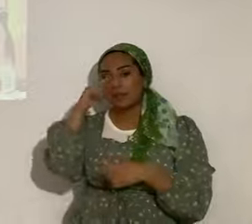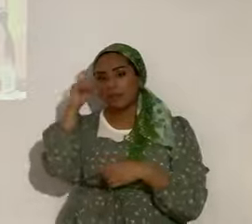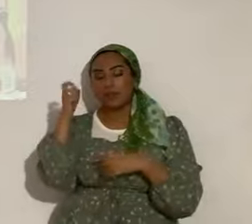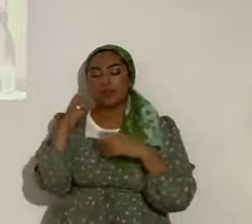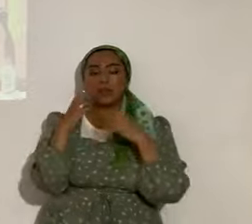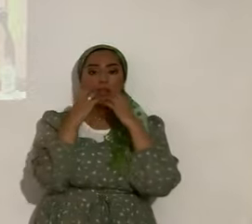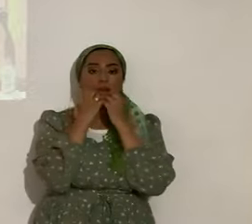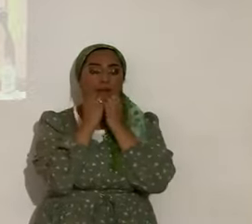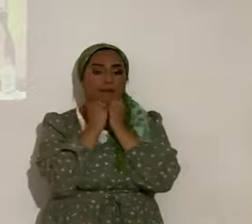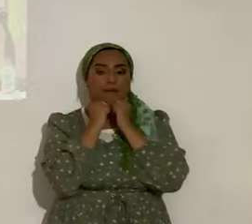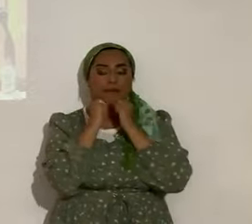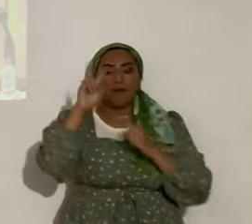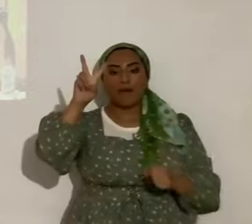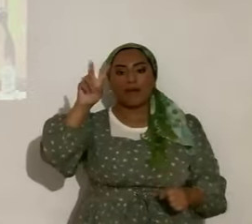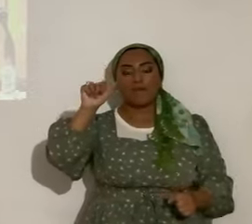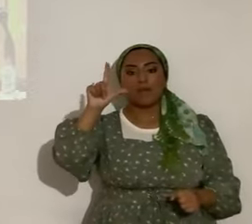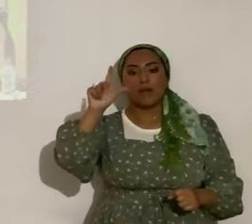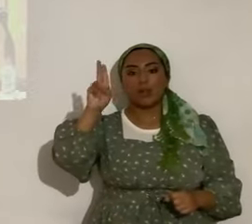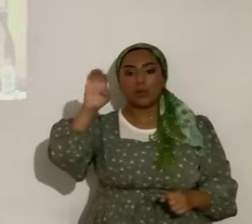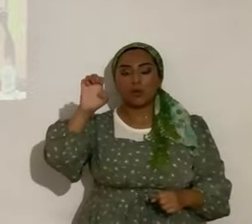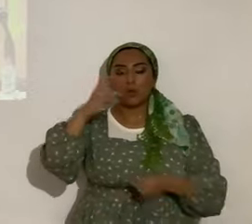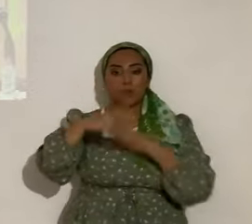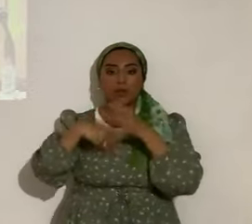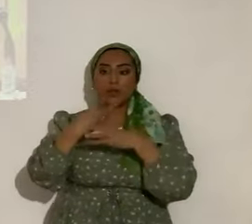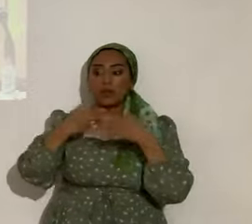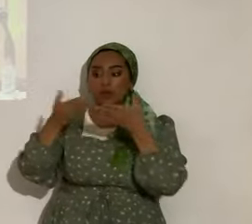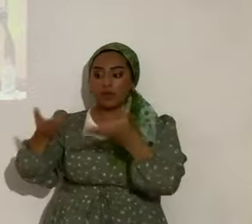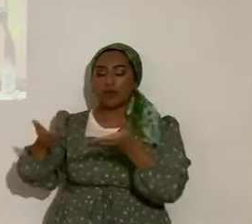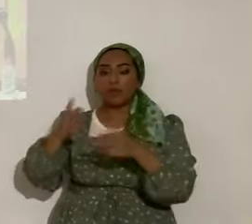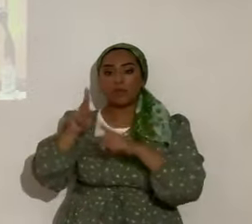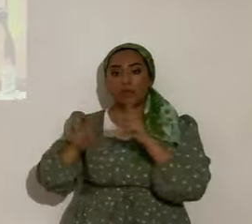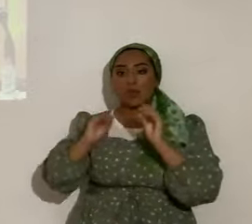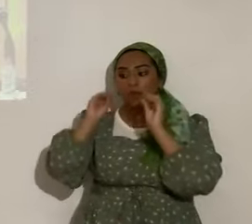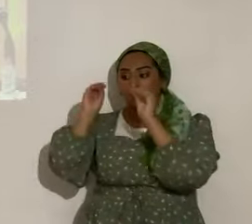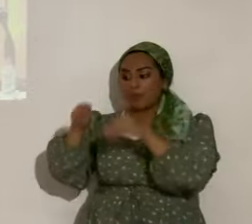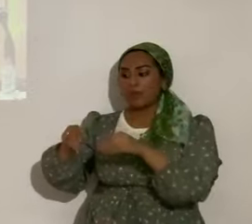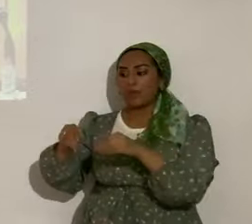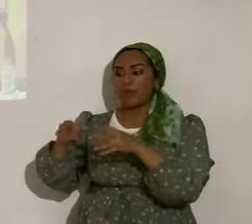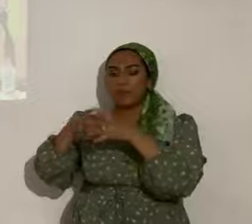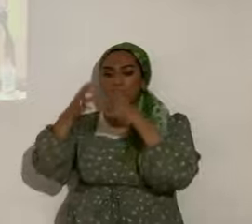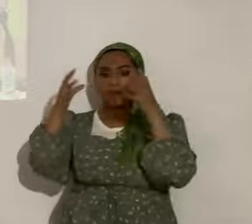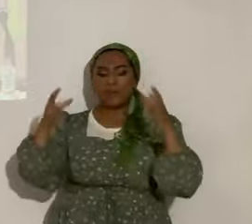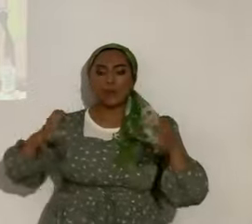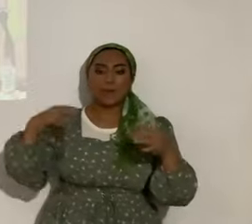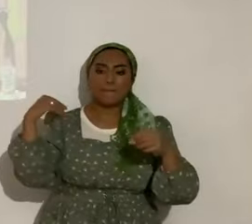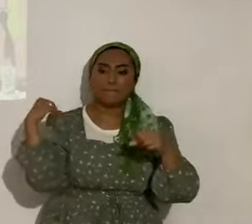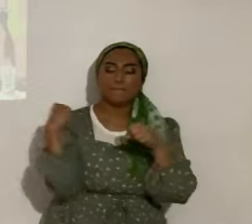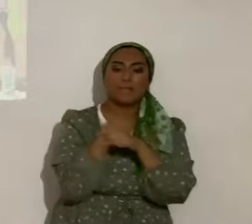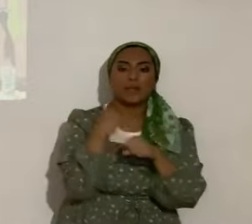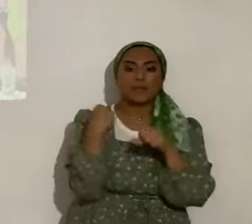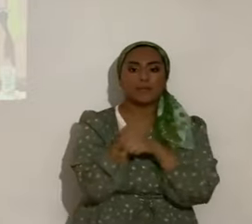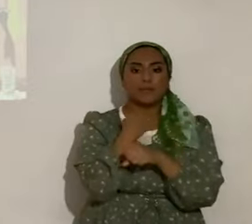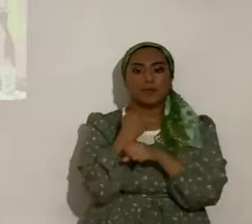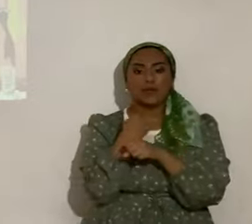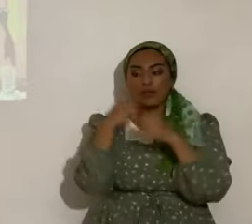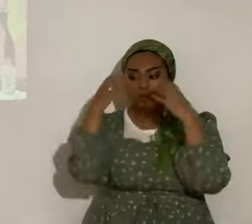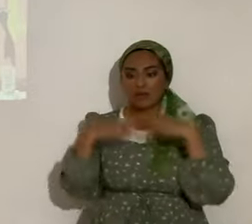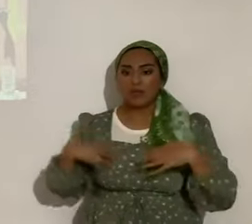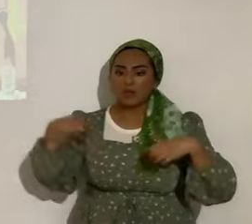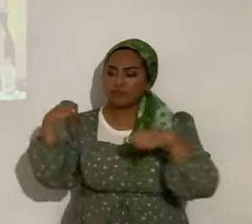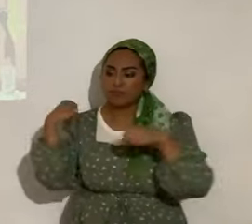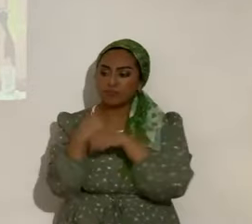valor que el mundo le da es que la gente meta muchos moquetes, o sea, golpes, físicos,